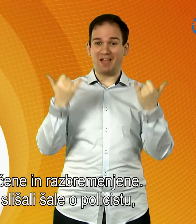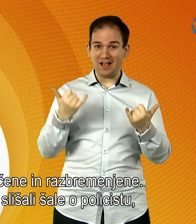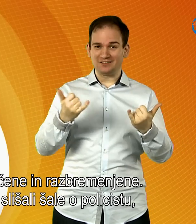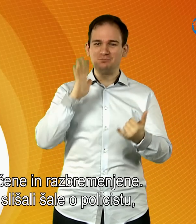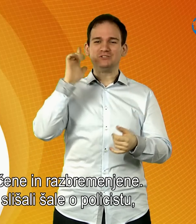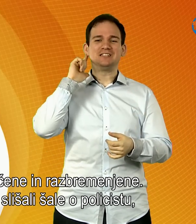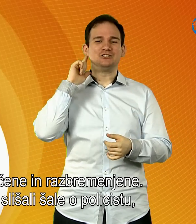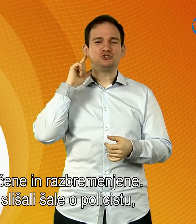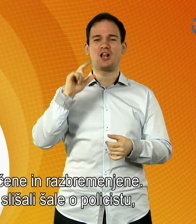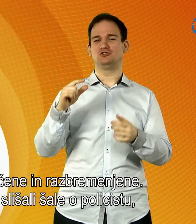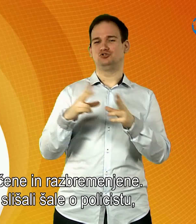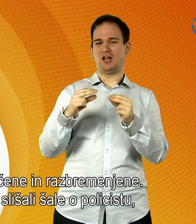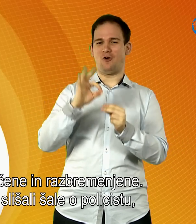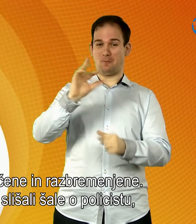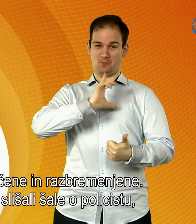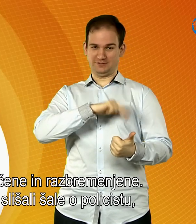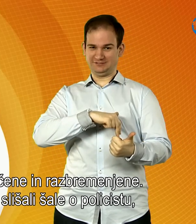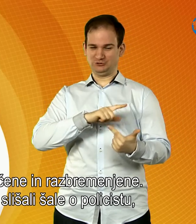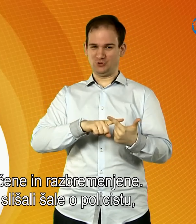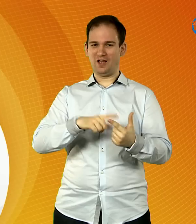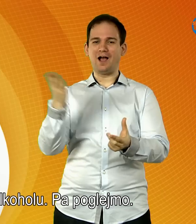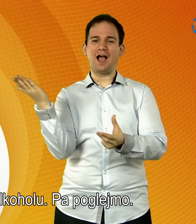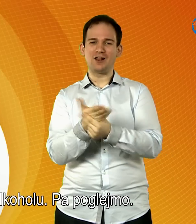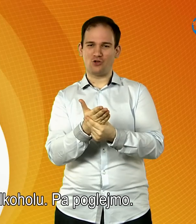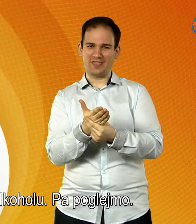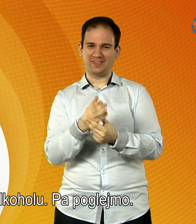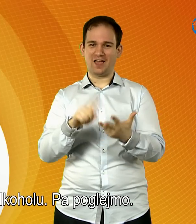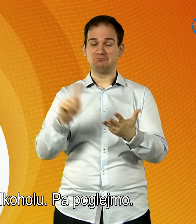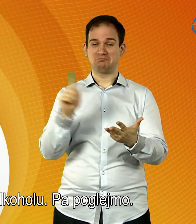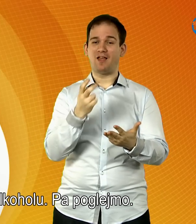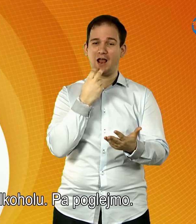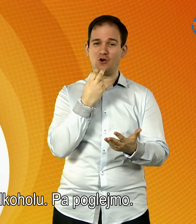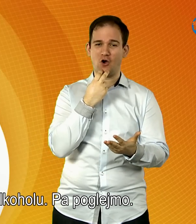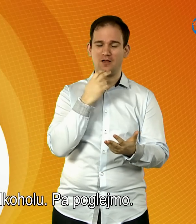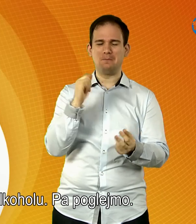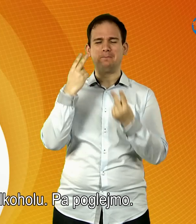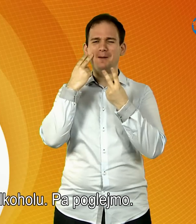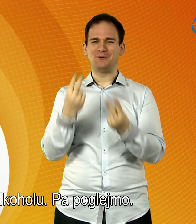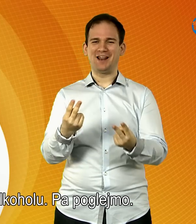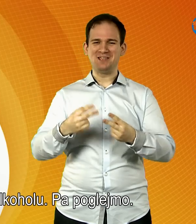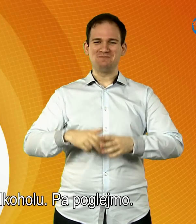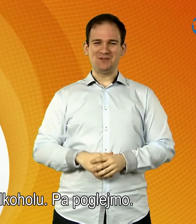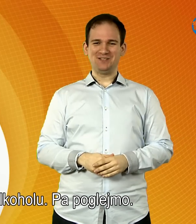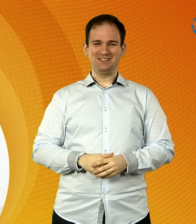Danes bomo slišali šale o policistu, kartoteki in alkoholu. Pa poglejmo.